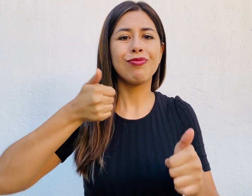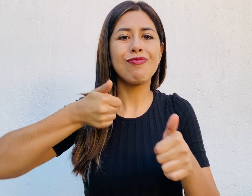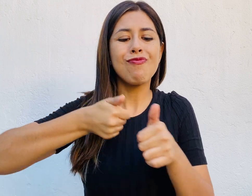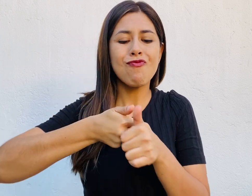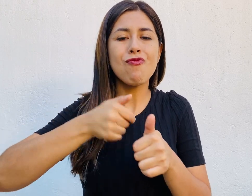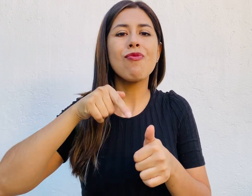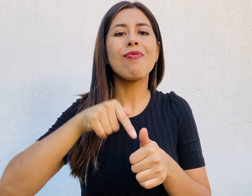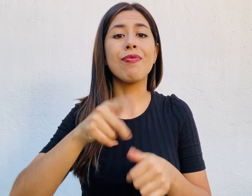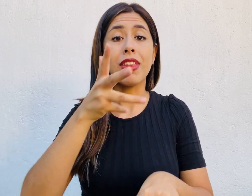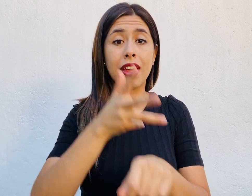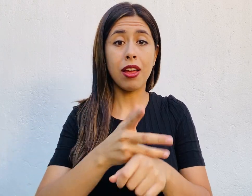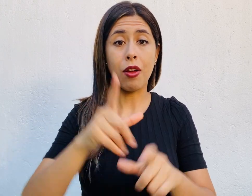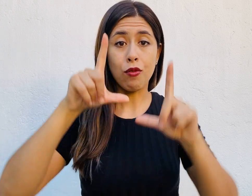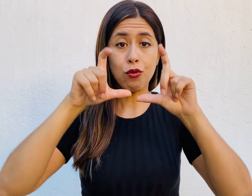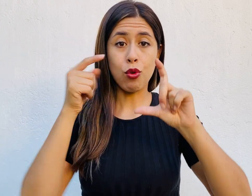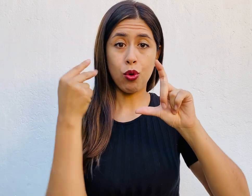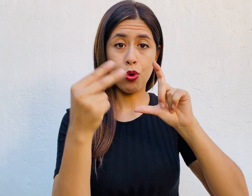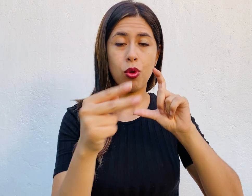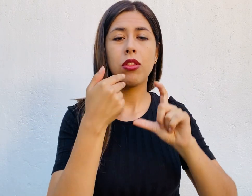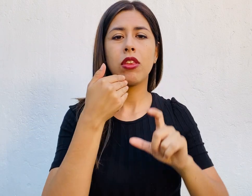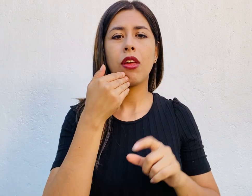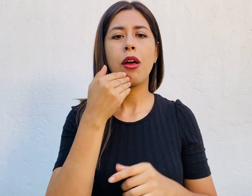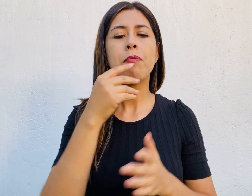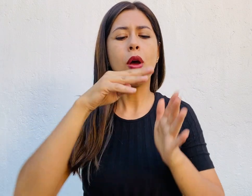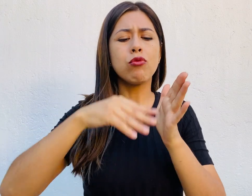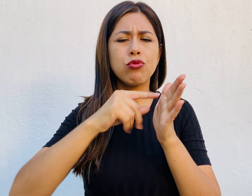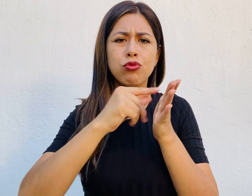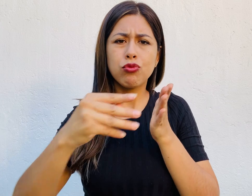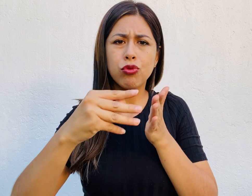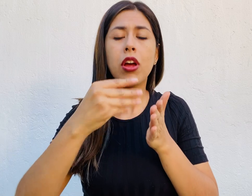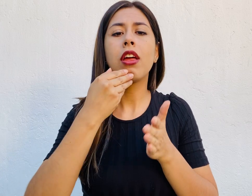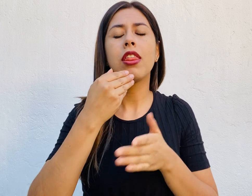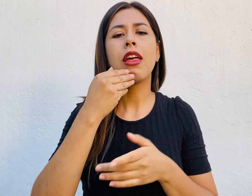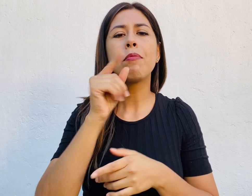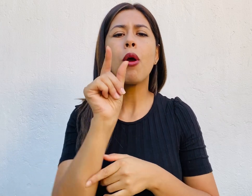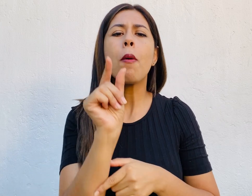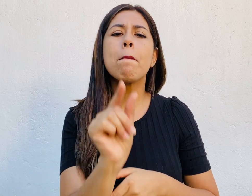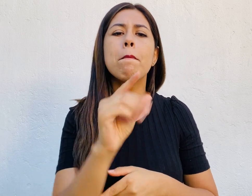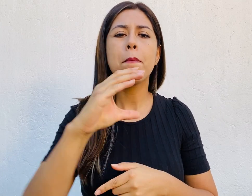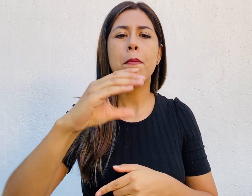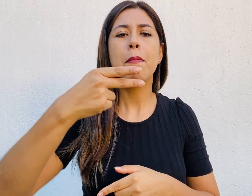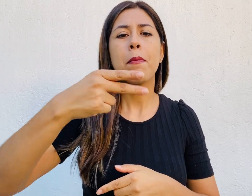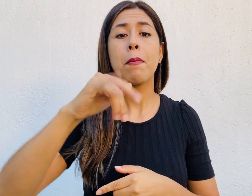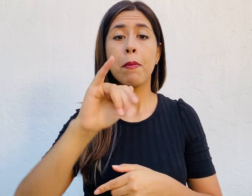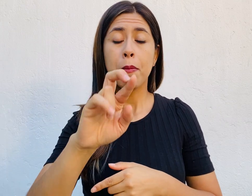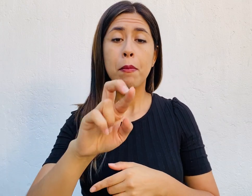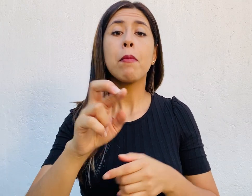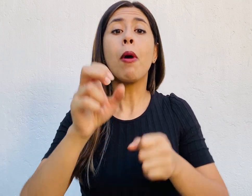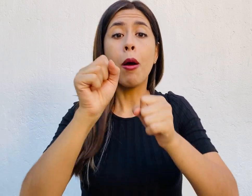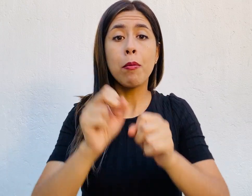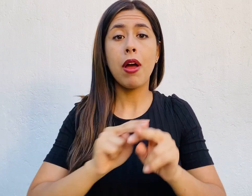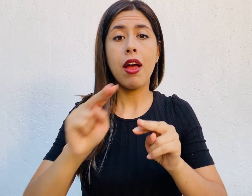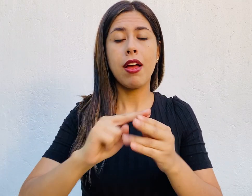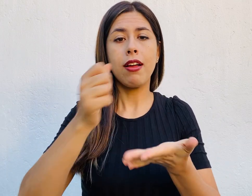tu fotografía, un código de barra y un microchip que te permite realizar diversos trámites internos y externos de la